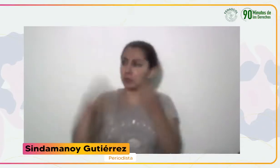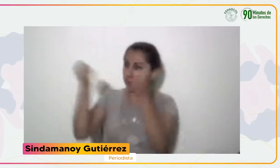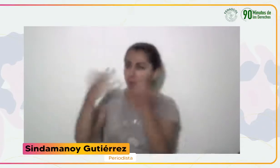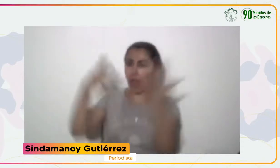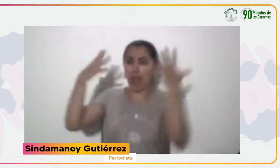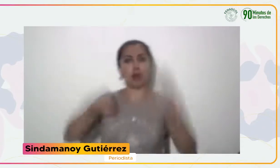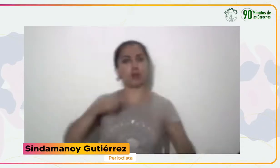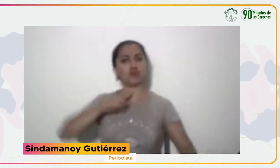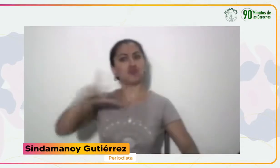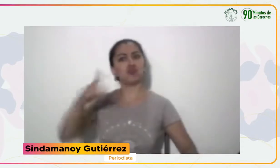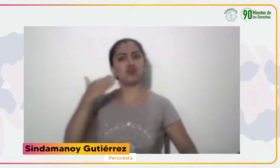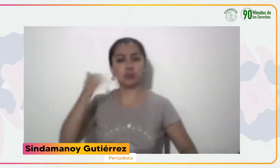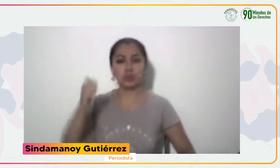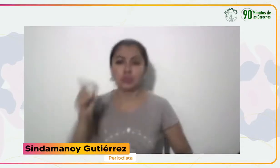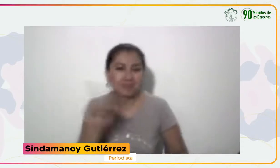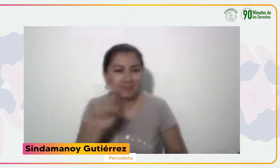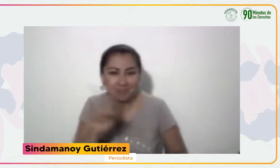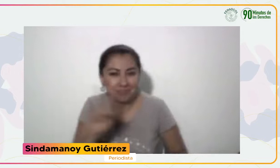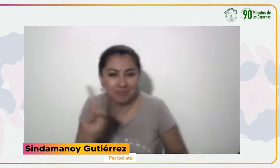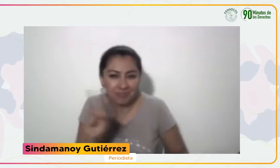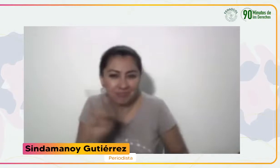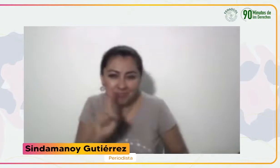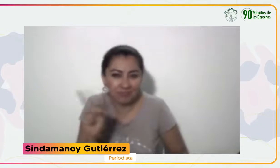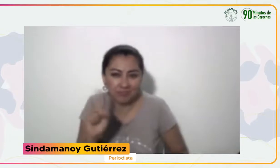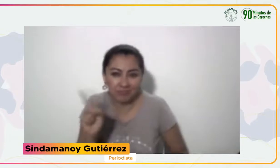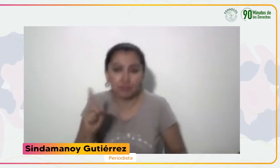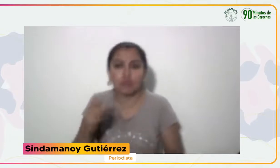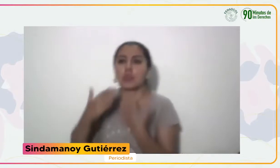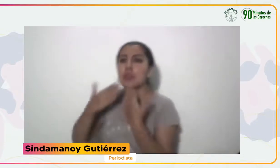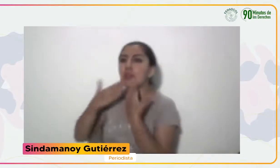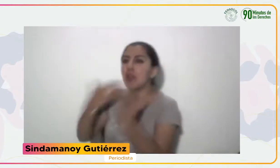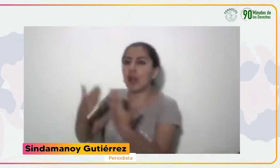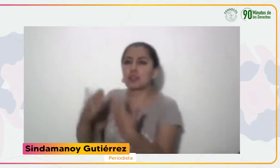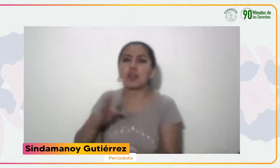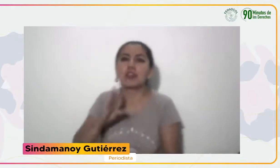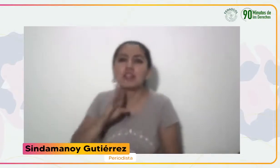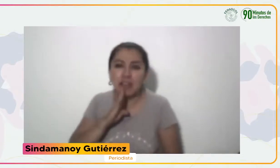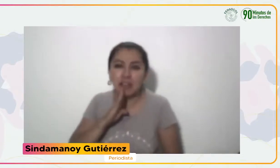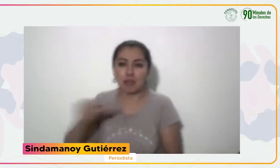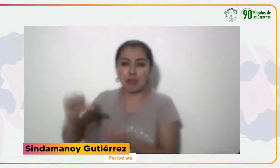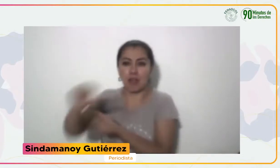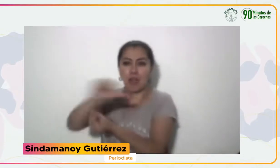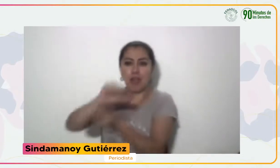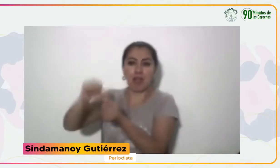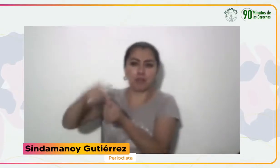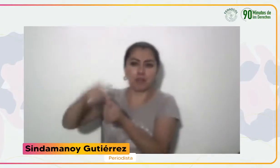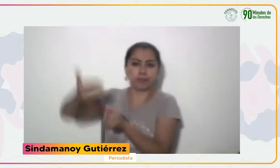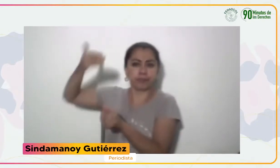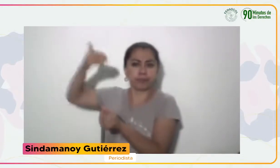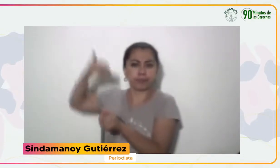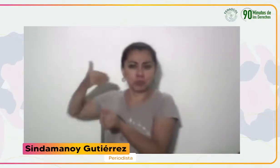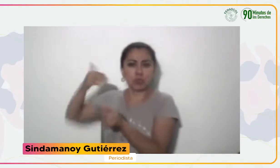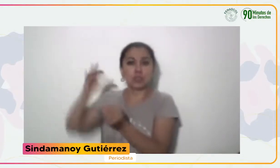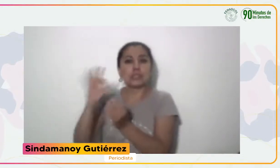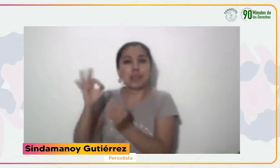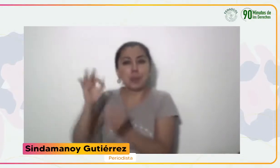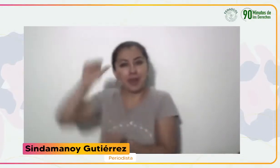caso, digamos que para ser líder, esa no fue por arte de magia, fue gracias también a este grupo de mujeres